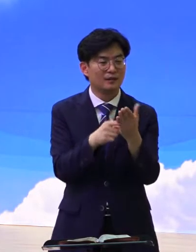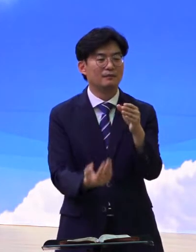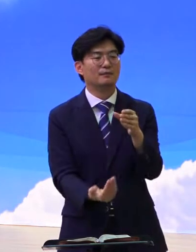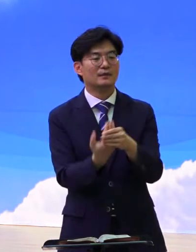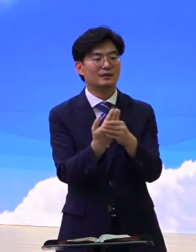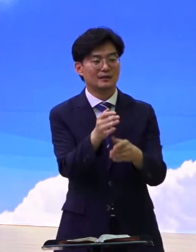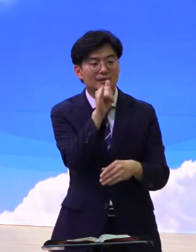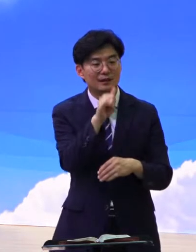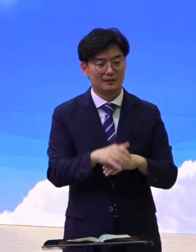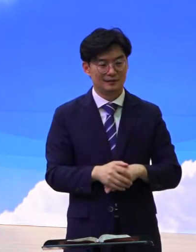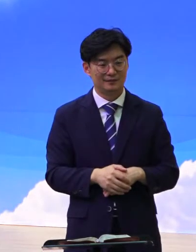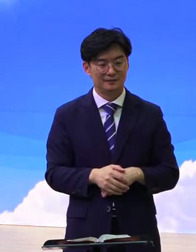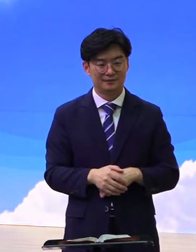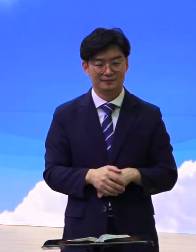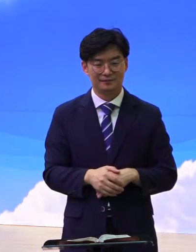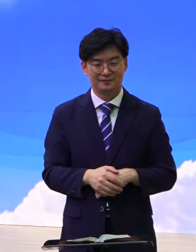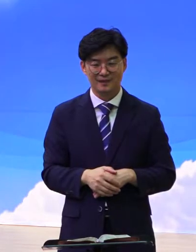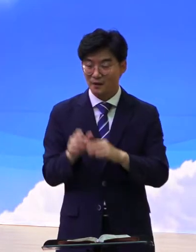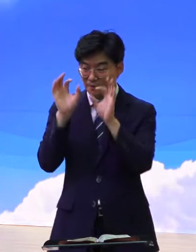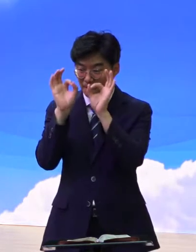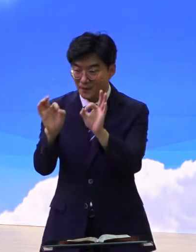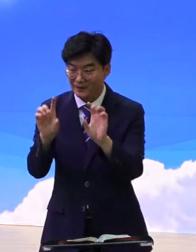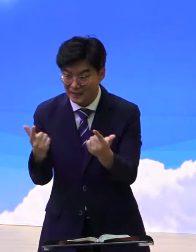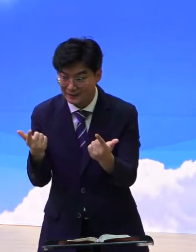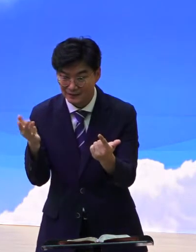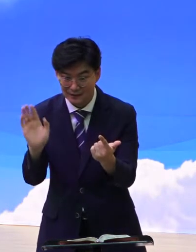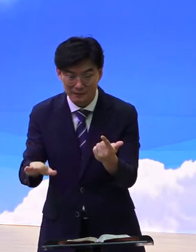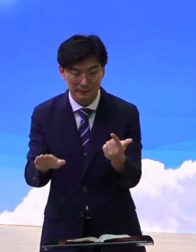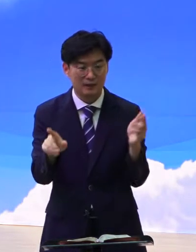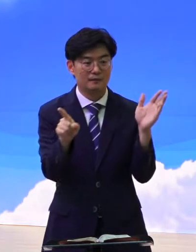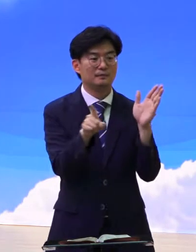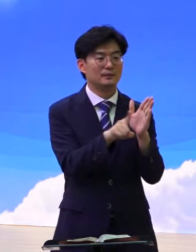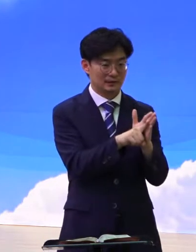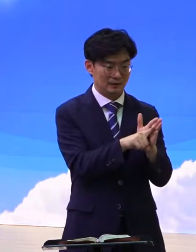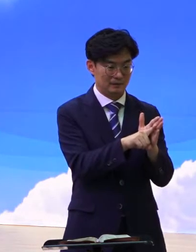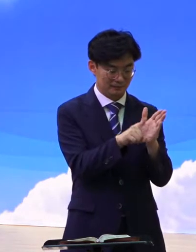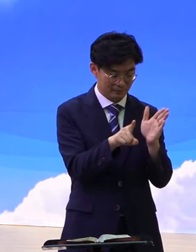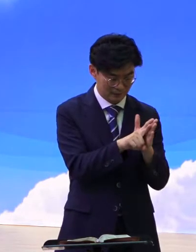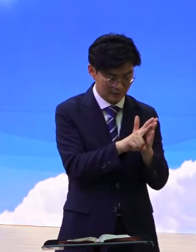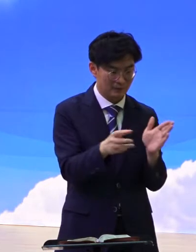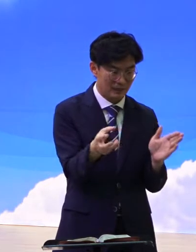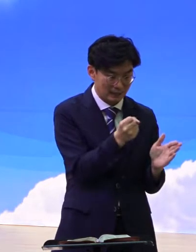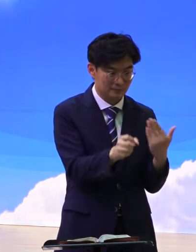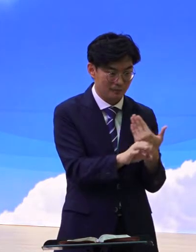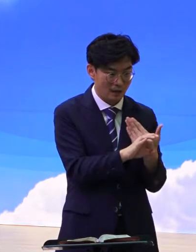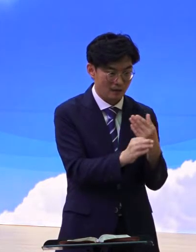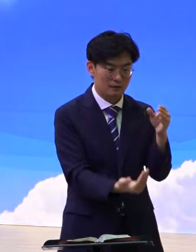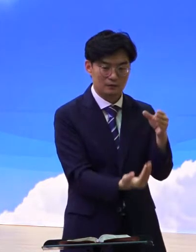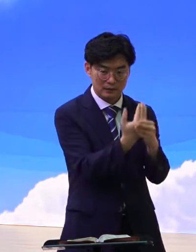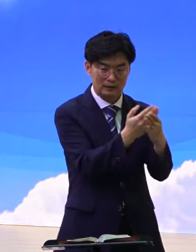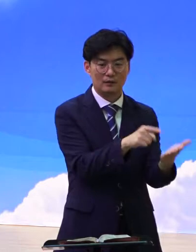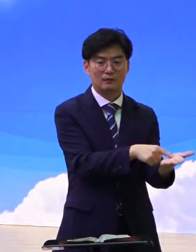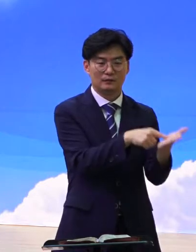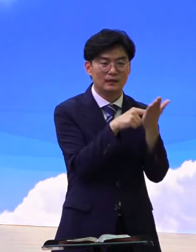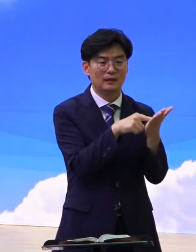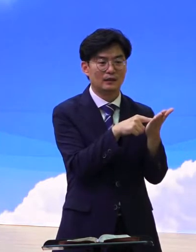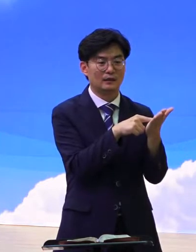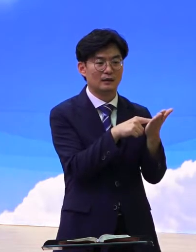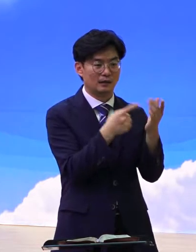얘기했습니다. 보이지 않는 것을 믿는 것, 그것이 진짜다 하는 것이죠. 믿음의 선진들이